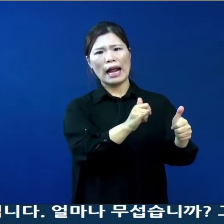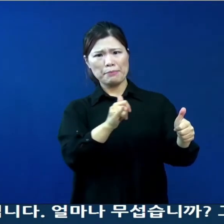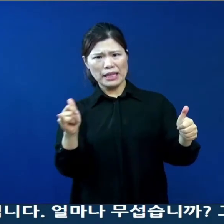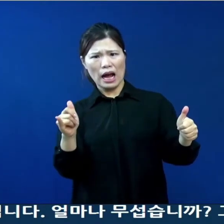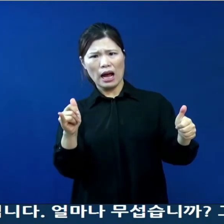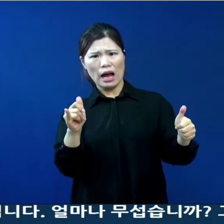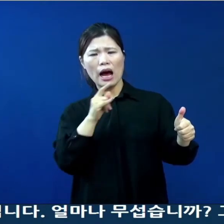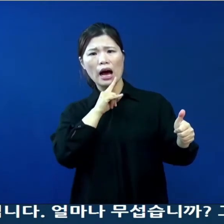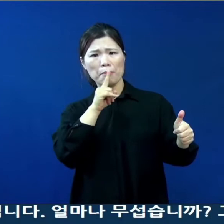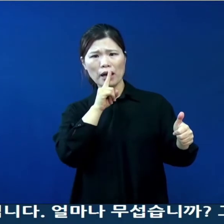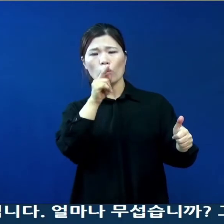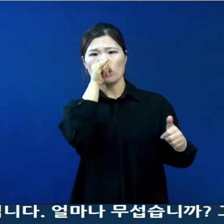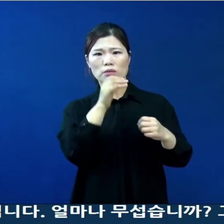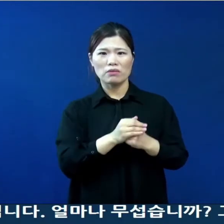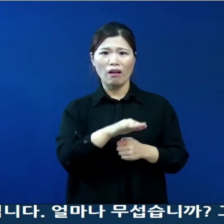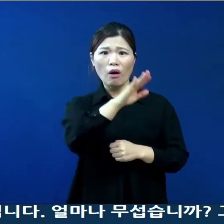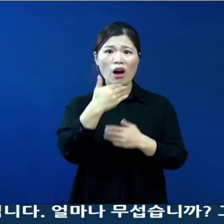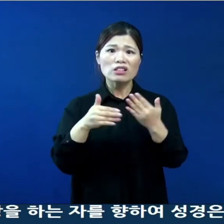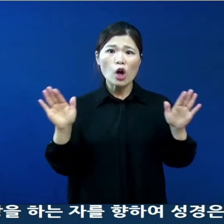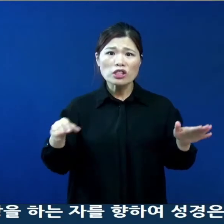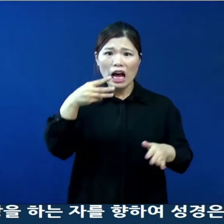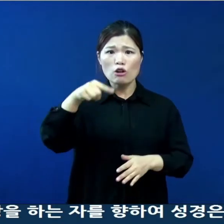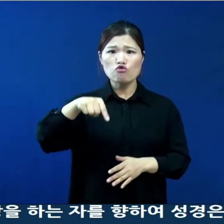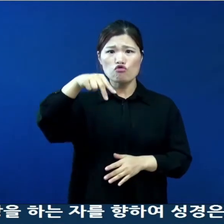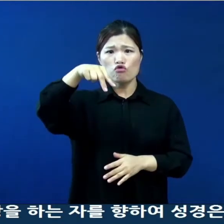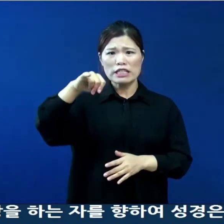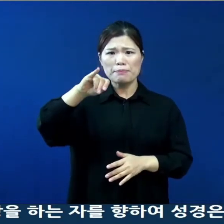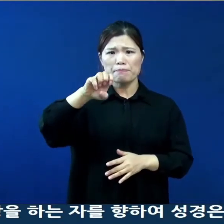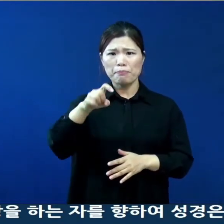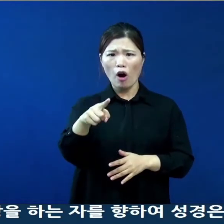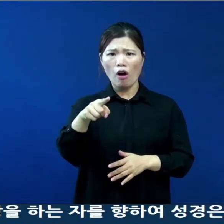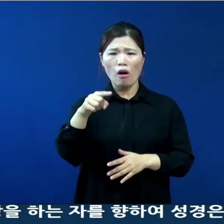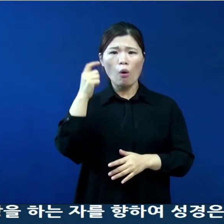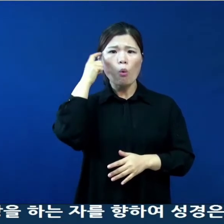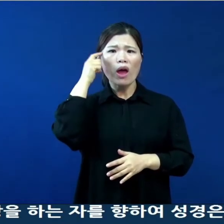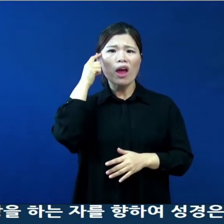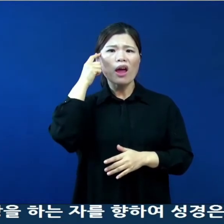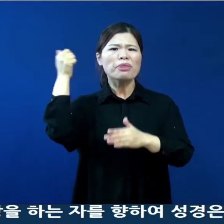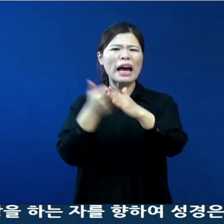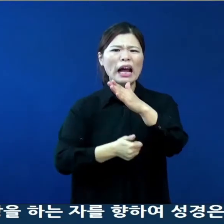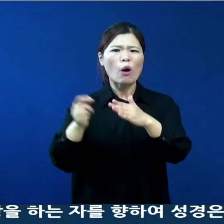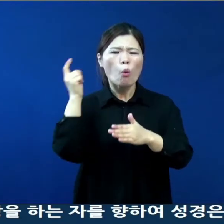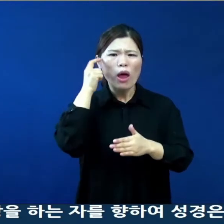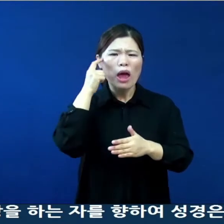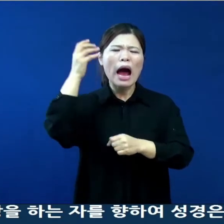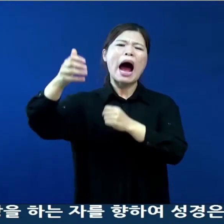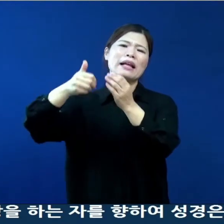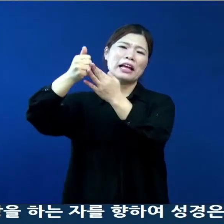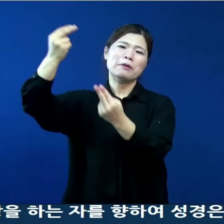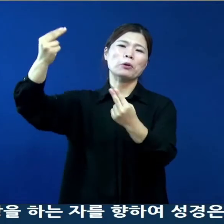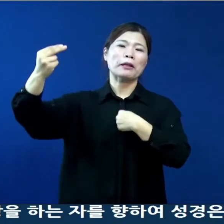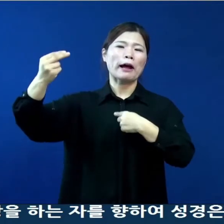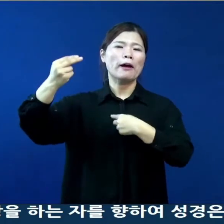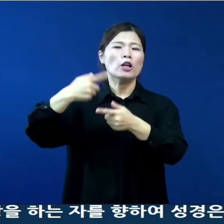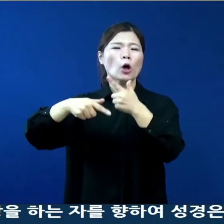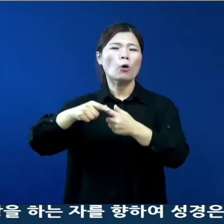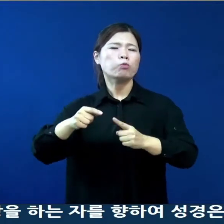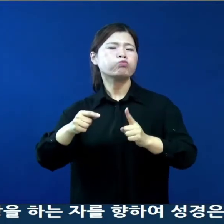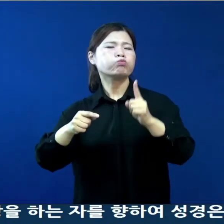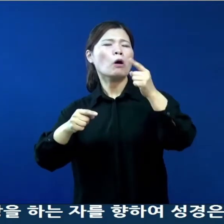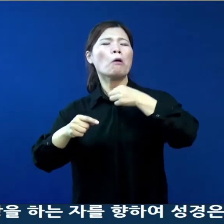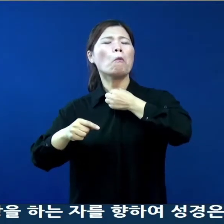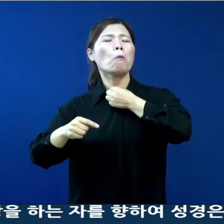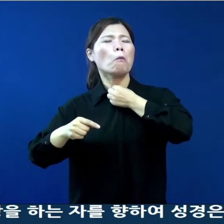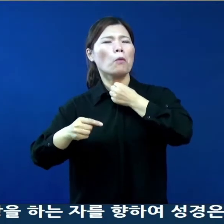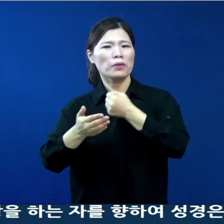거죠. 루시퍼가 왜 타락했습니까? 하나님보다 자신을 높이려고 하는 이 교만한 죄 때문에 루시퍼가 타락한 것